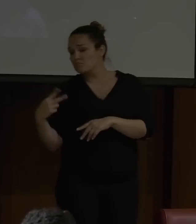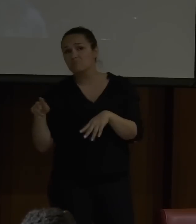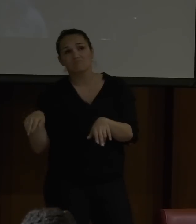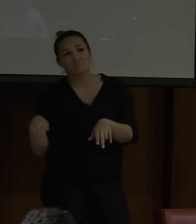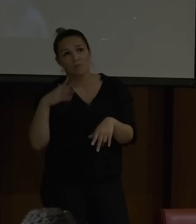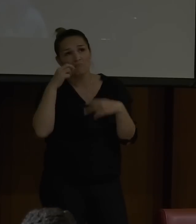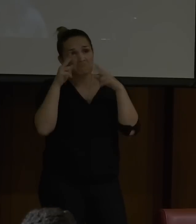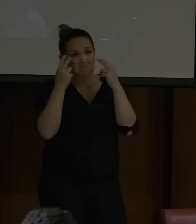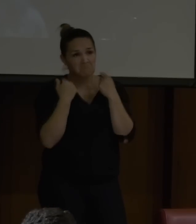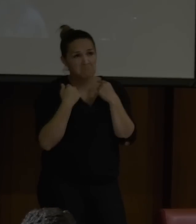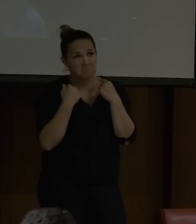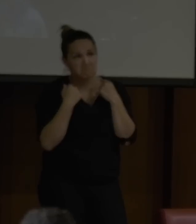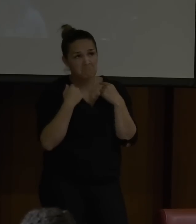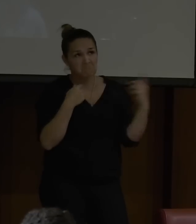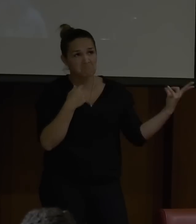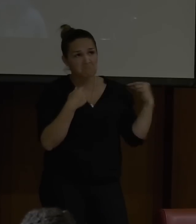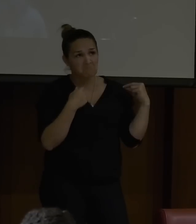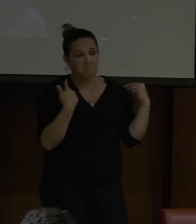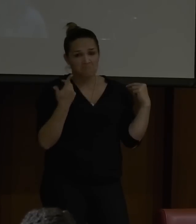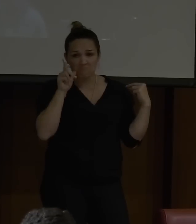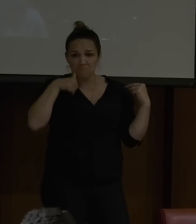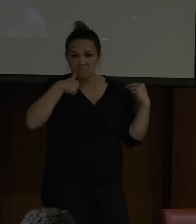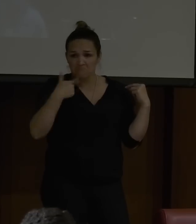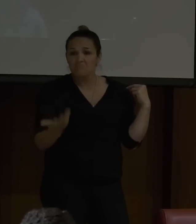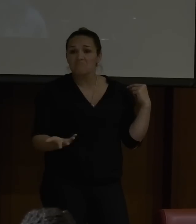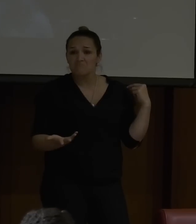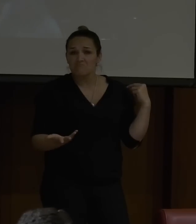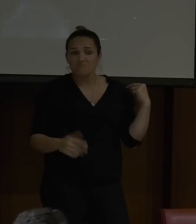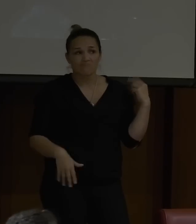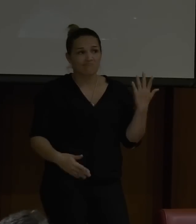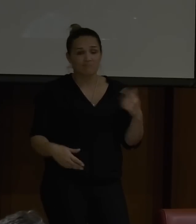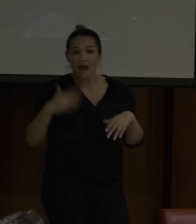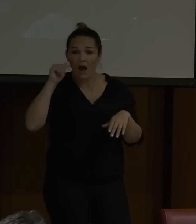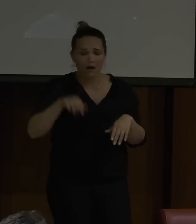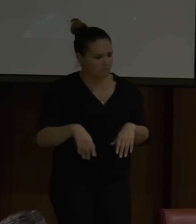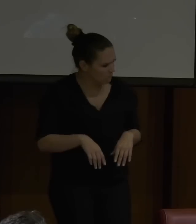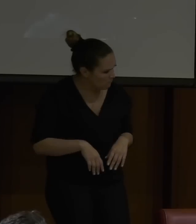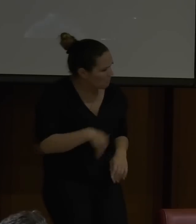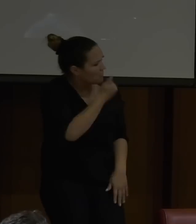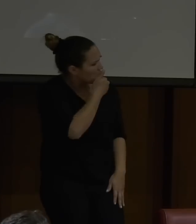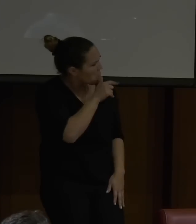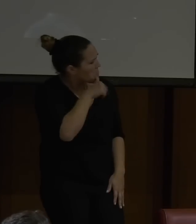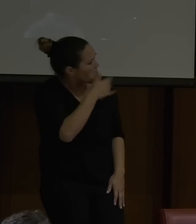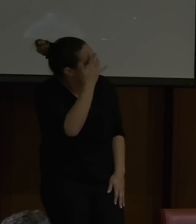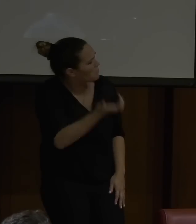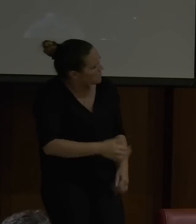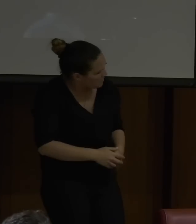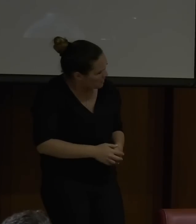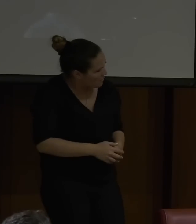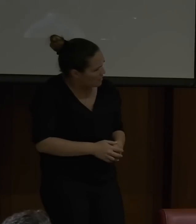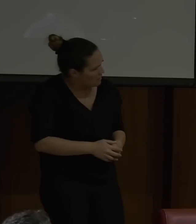señora se le sentó al lado y le dijo, ¿qué tiene el amigo?